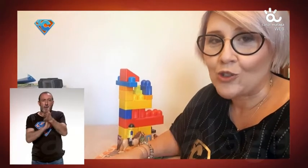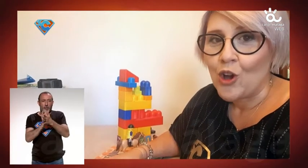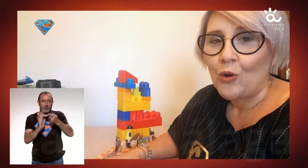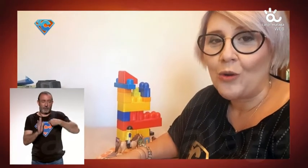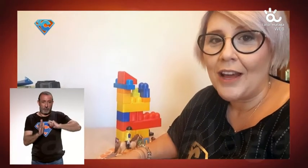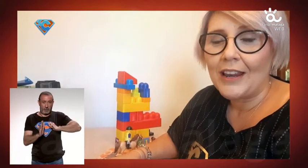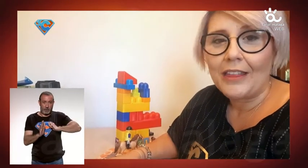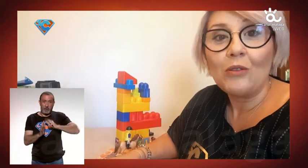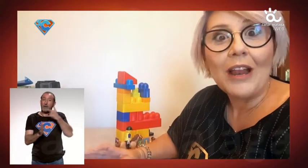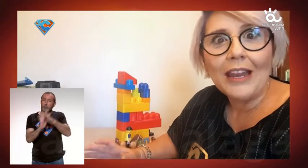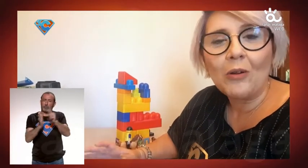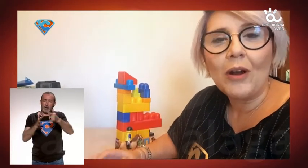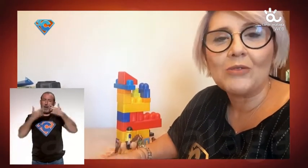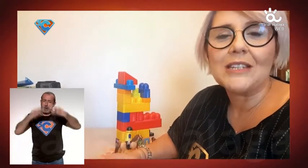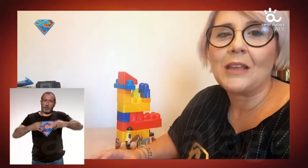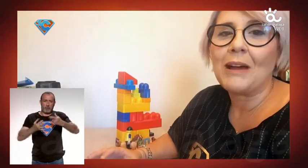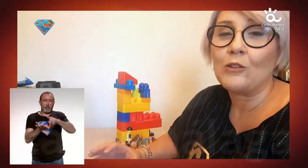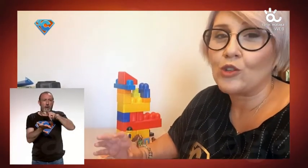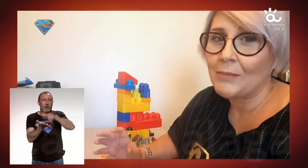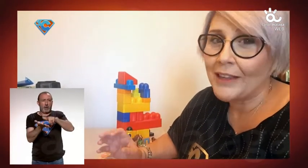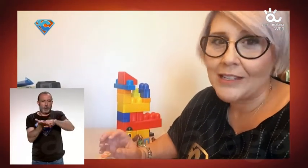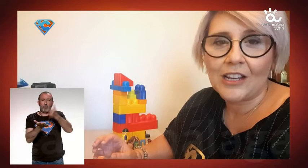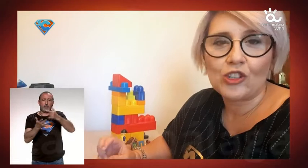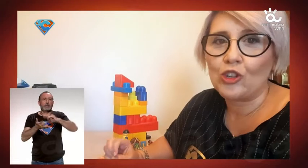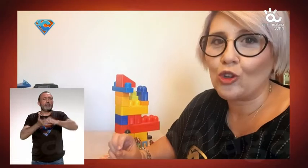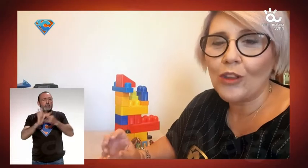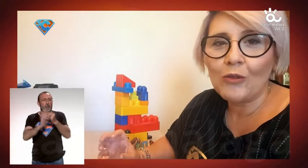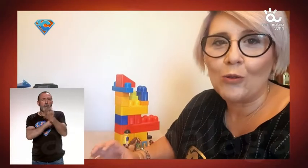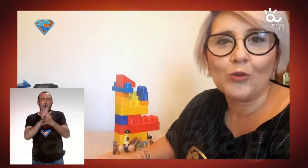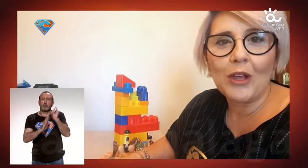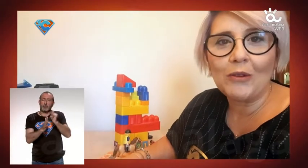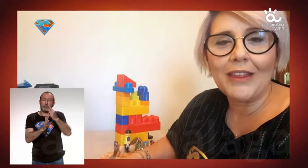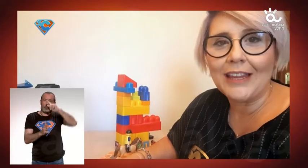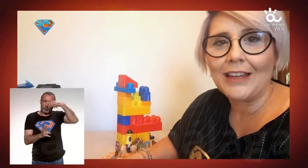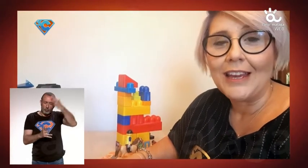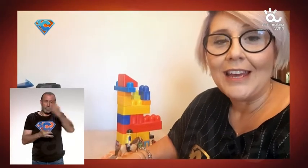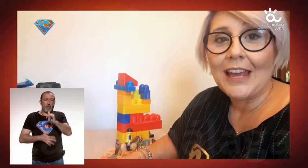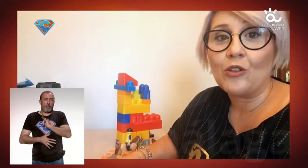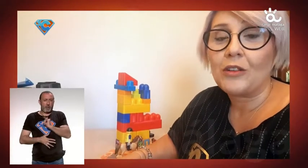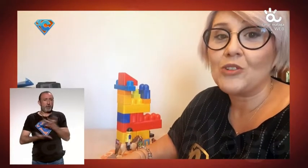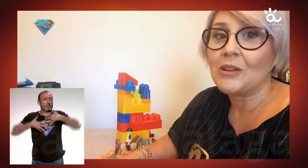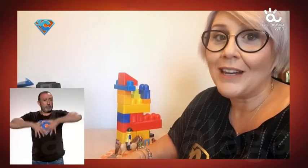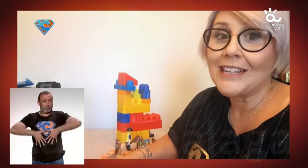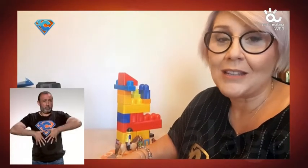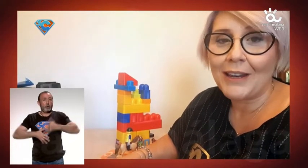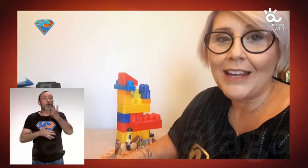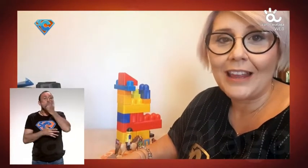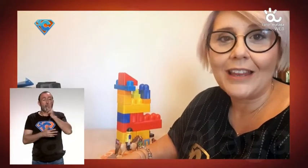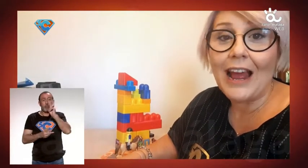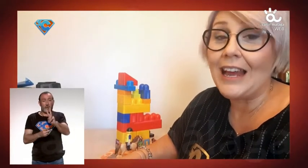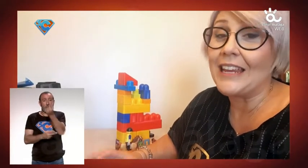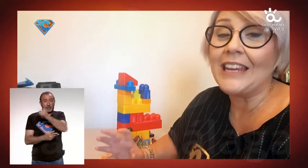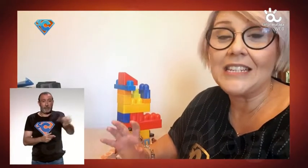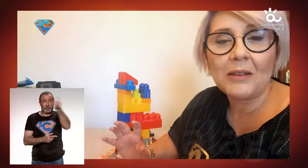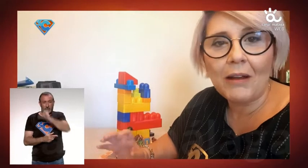de Signos, una realidad, una lengua, un sistema no solamente de signos, sino toda una cultura y una identidad que conocemos semana tras semana